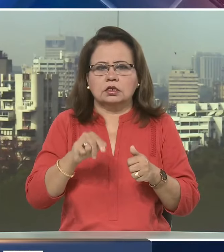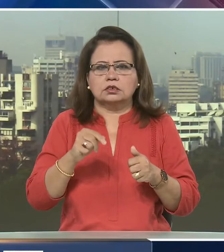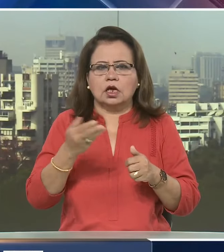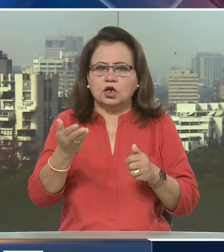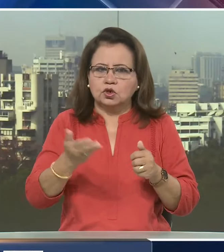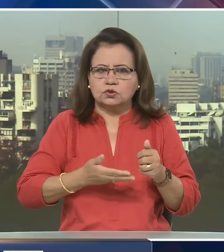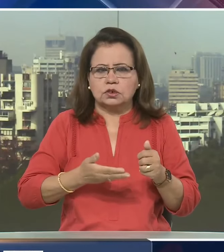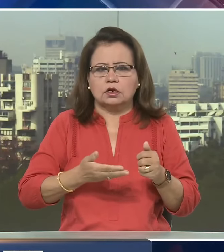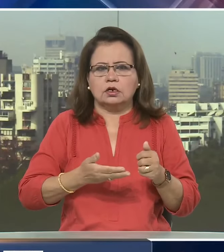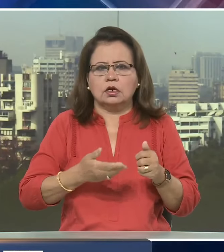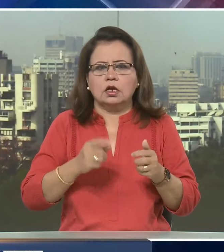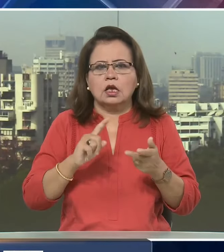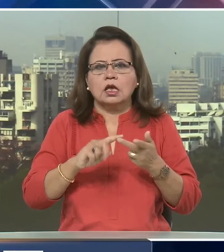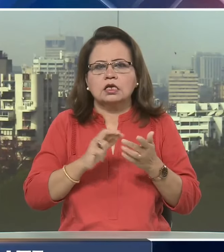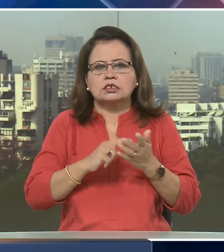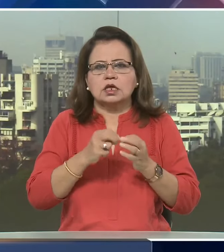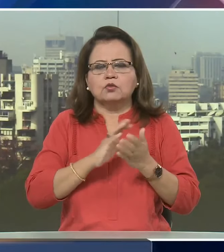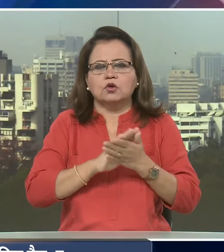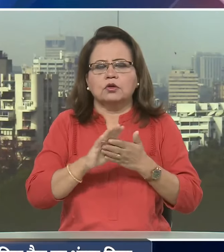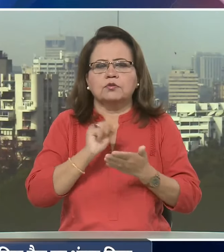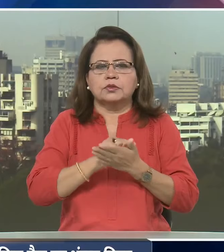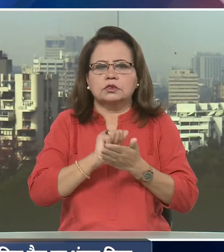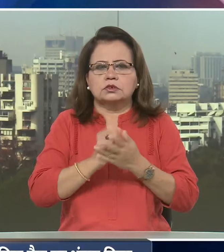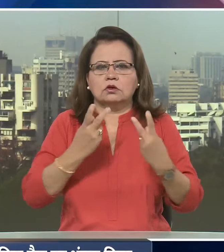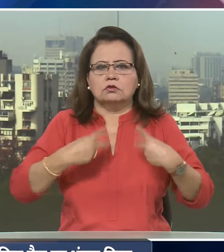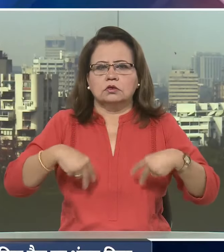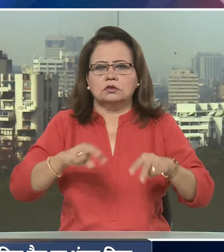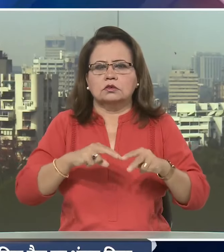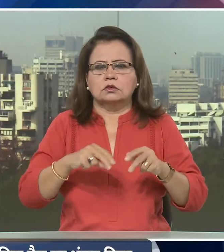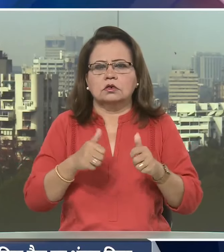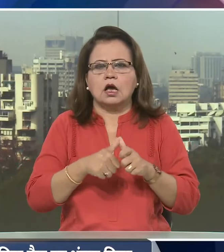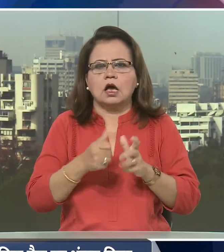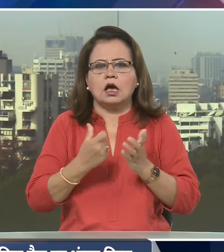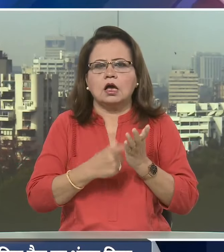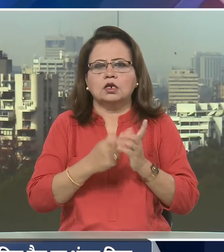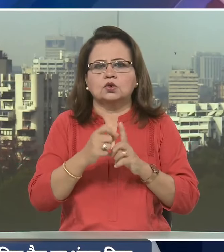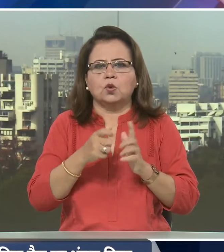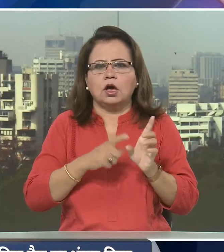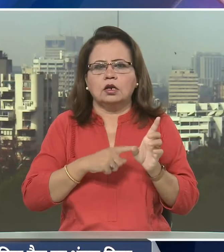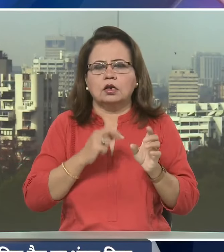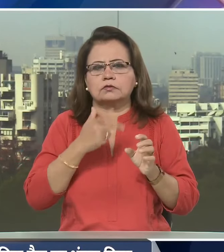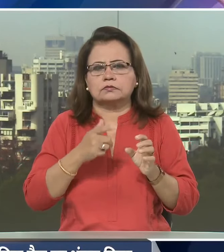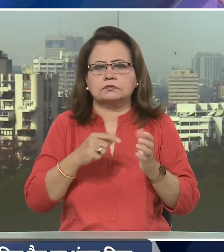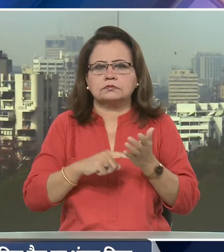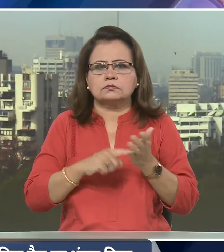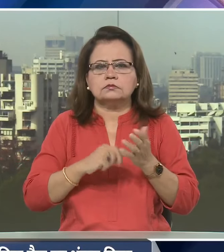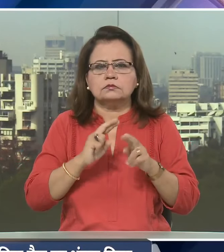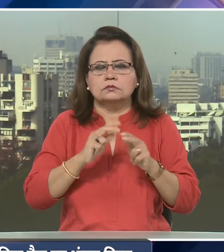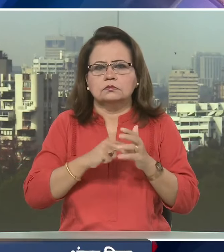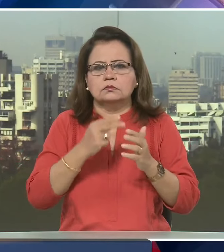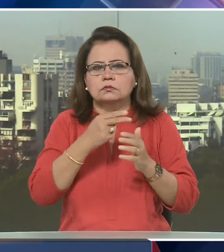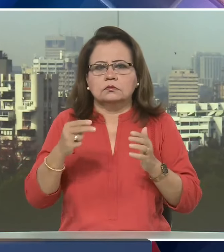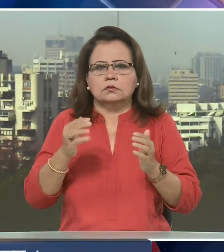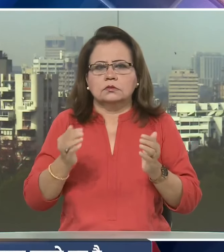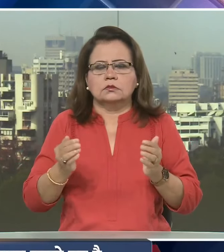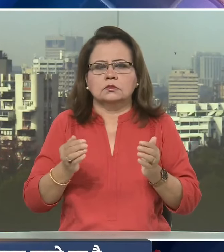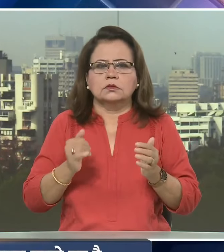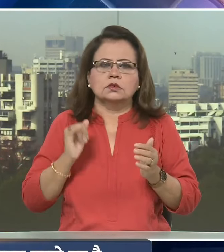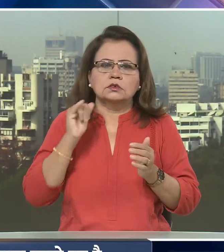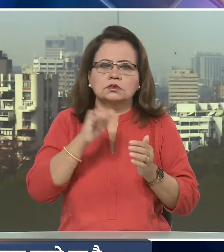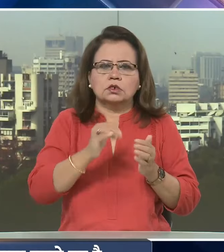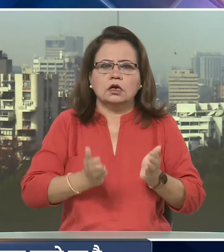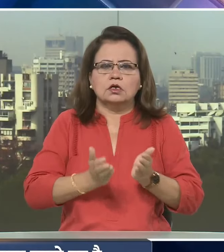इस्तेमाल करने का है। इस्तांबुल में एक प्रेस कॉन्फ्रेंस के दौरान अर्दोआन ने कहा कि तुर्की के फतेह नामक ड्रिलिंग जहाज ने